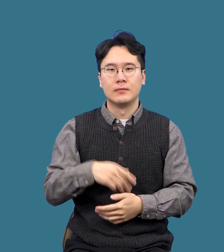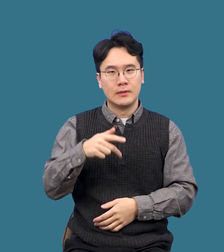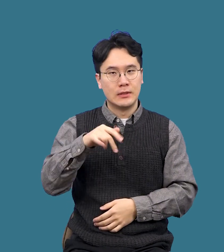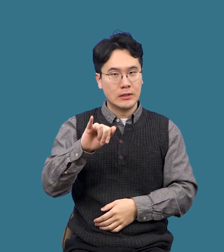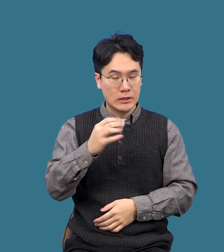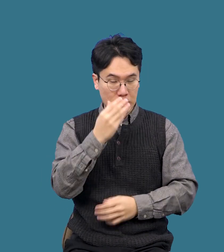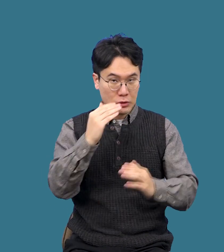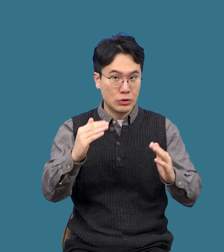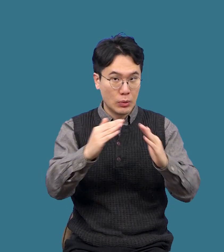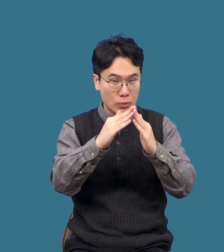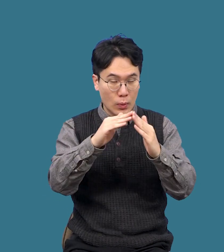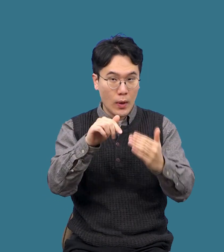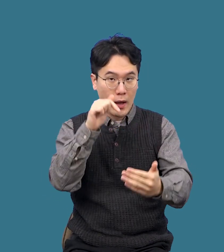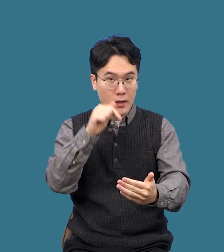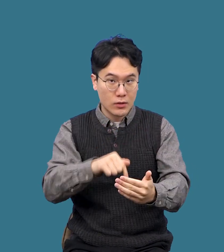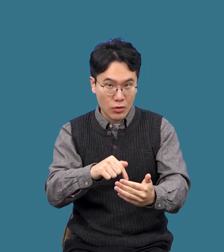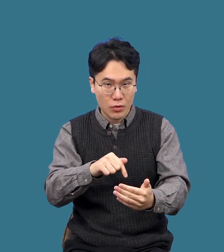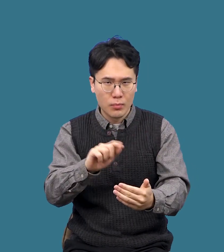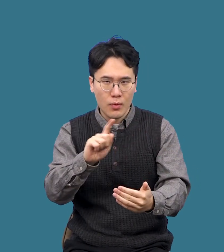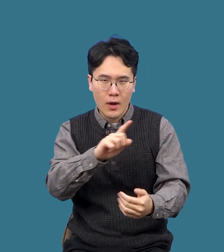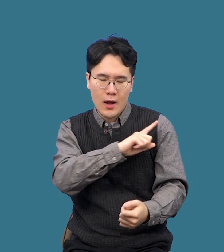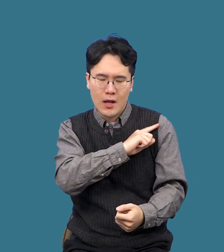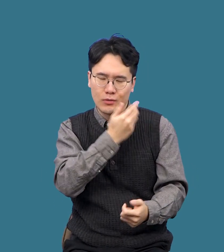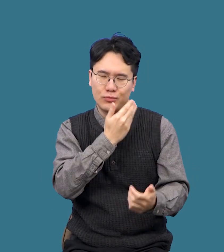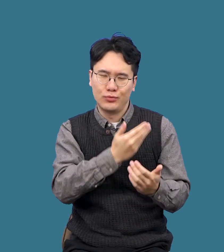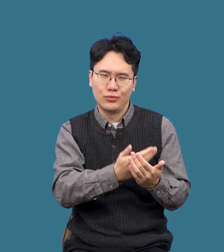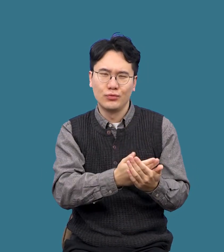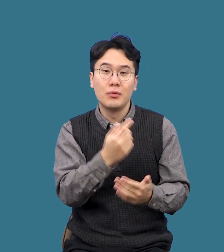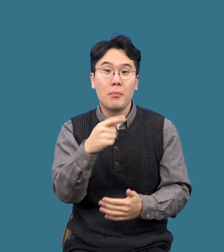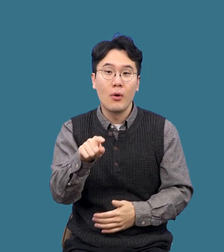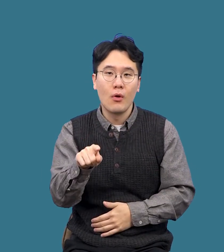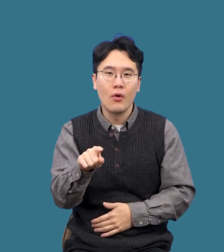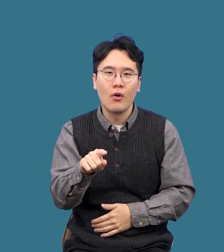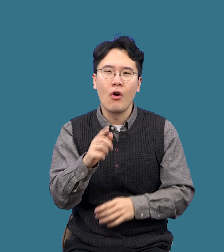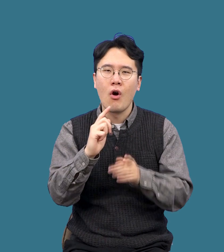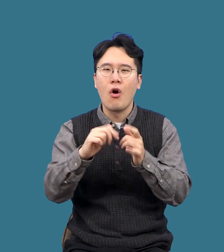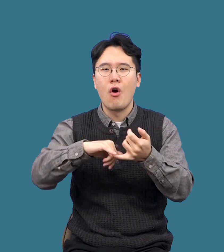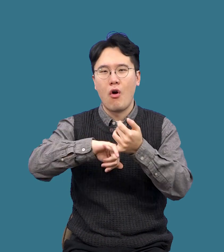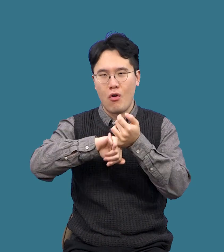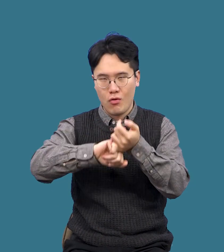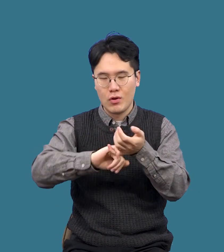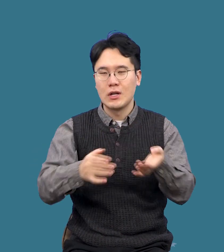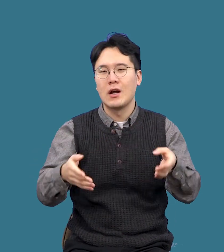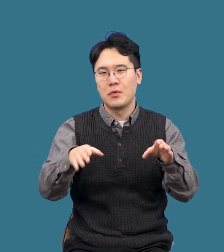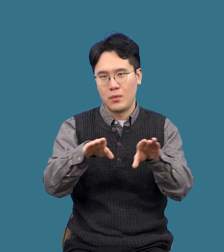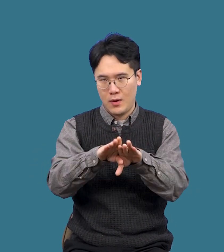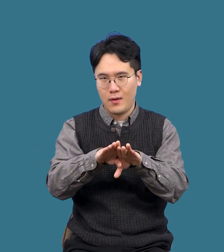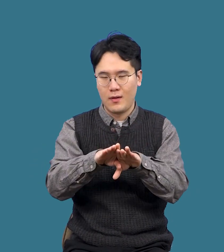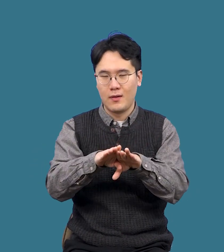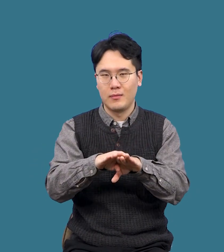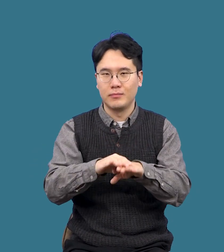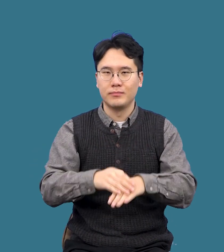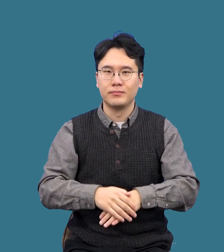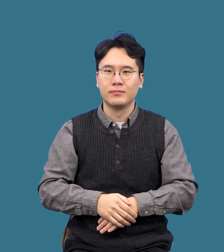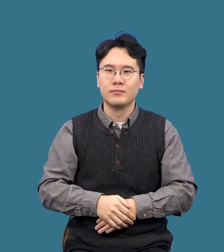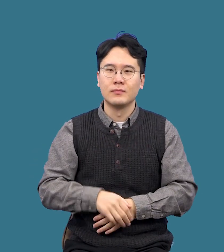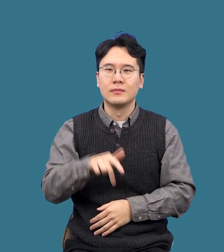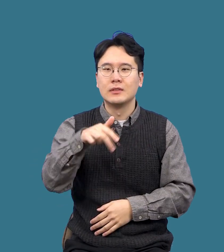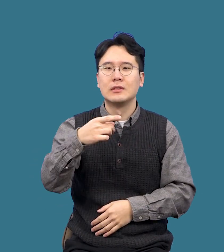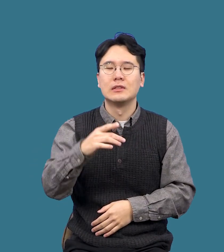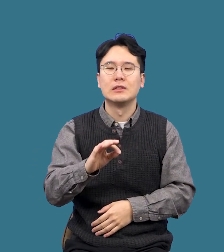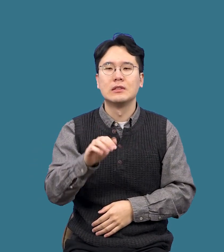것이 있다면 거기에 언약궤가 있습니다. 혹은 언약궤를 다른 말로 증거궤